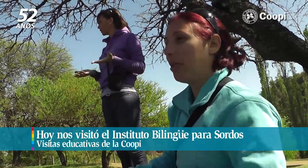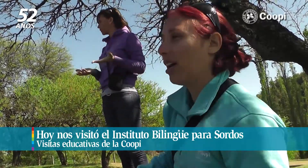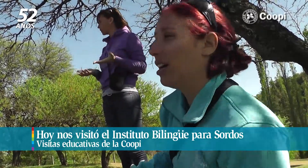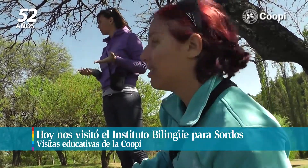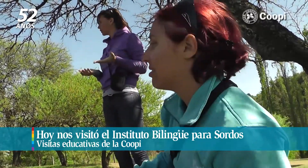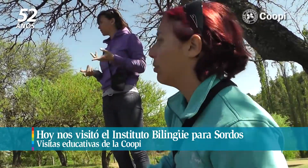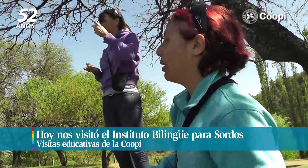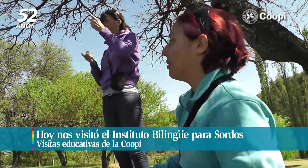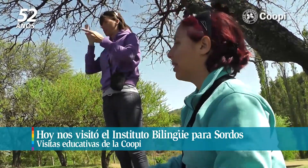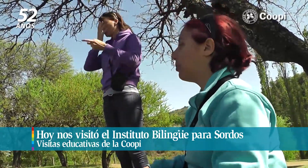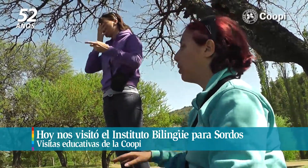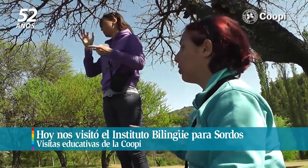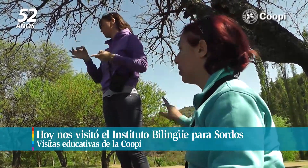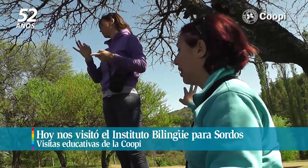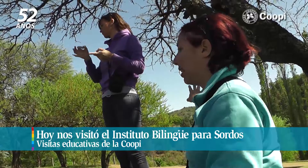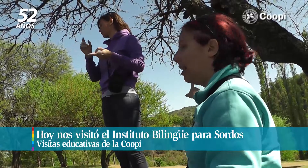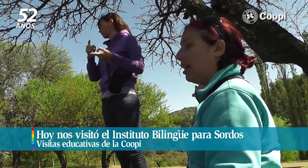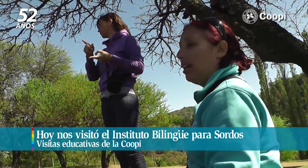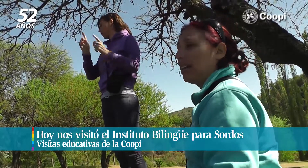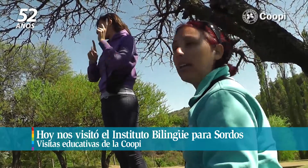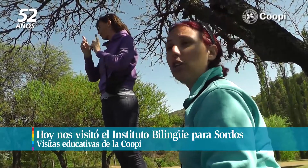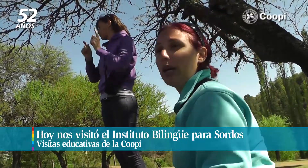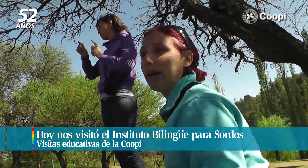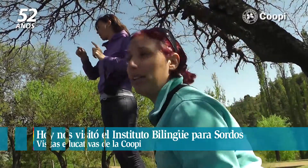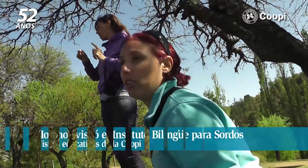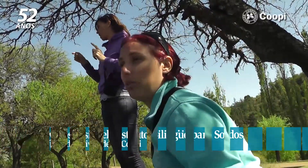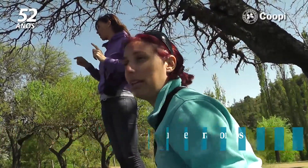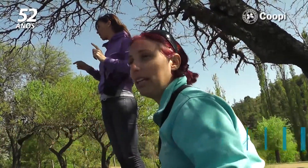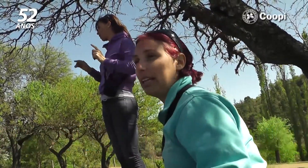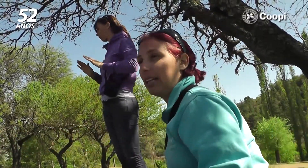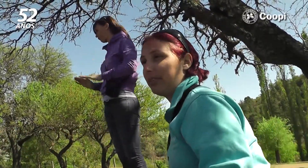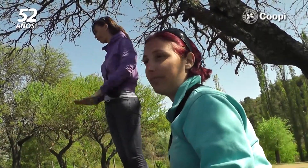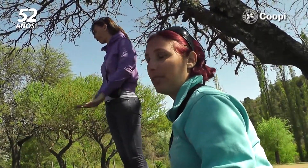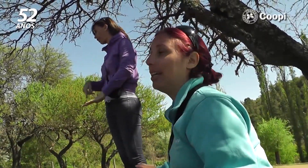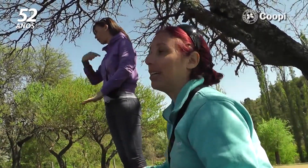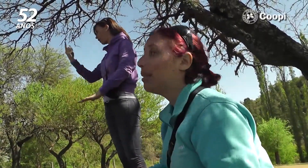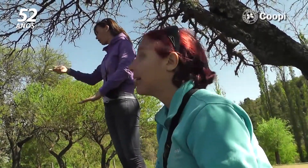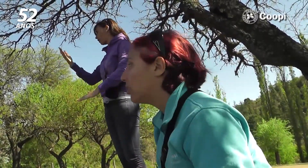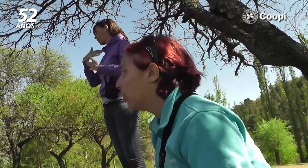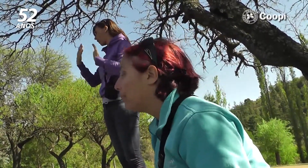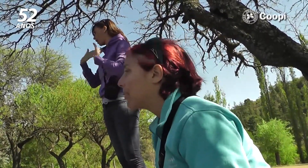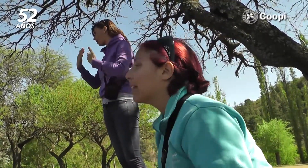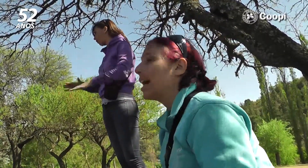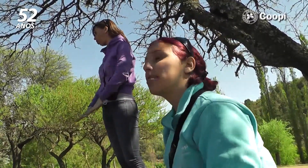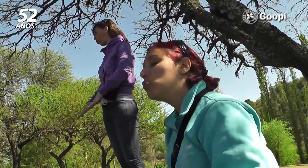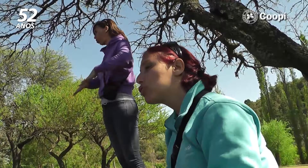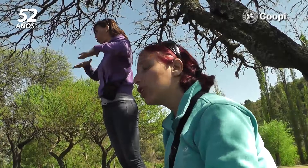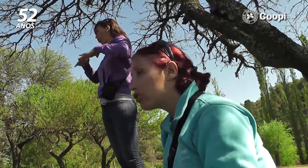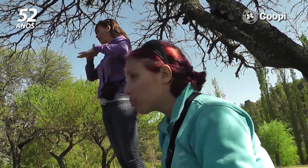acá, seguramente les puede contar que este río está bajito, ¿verdad, Ana? Está bajito. Hace mucho que no